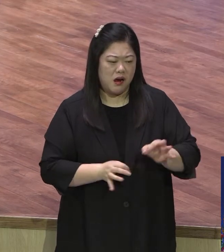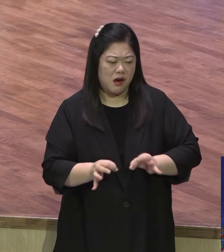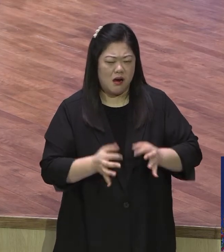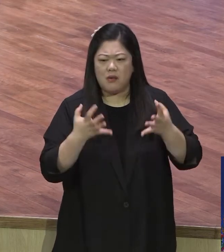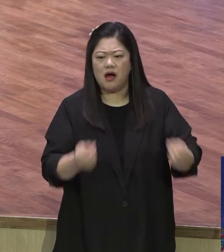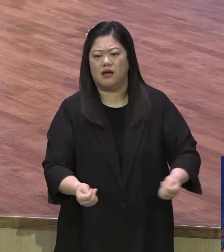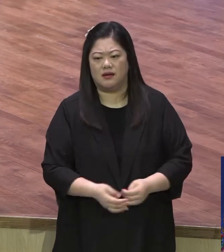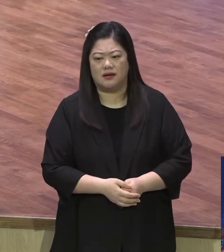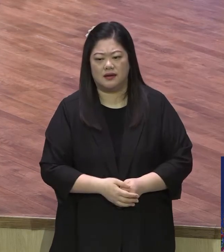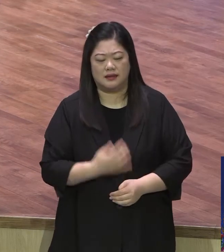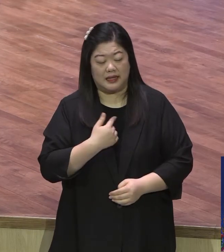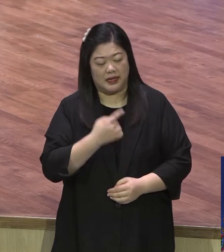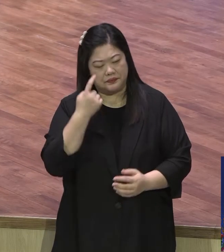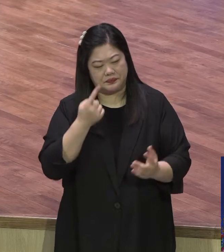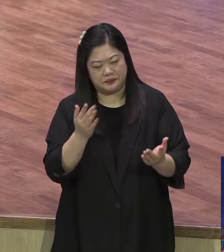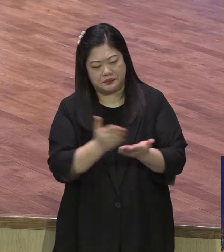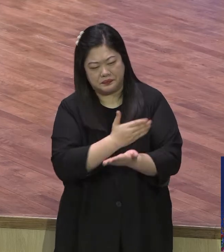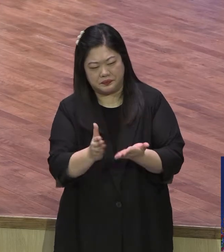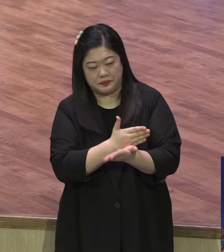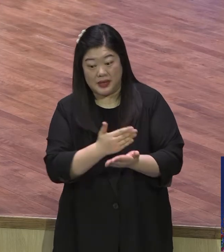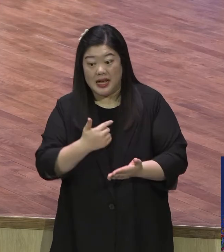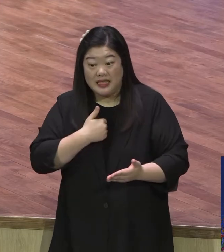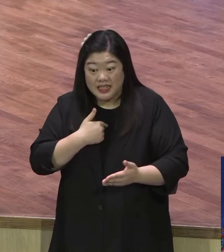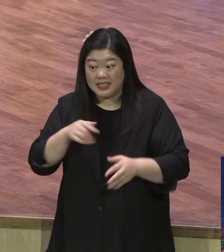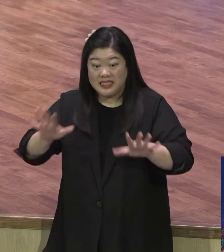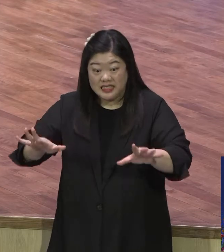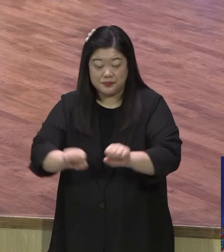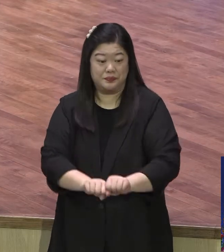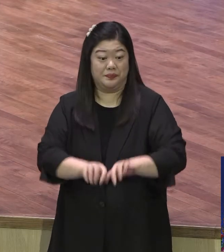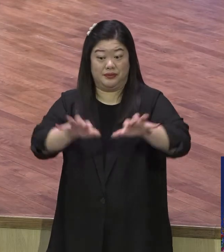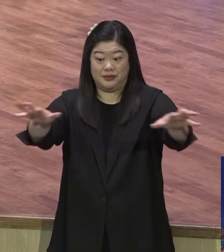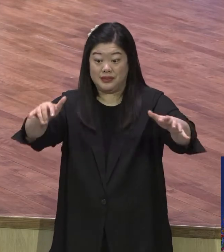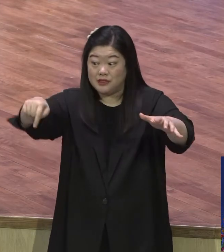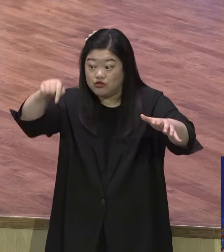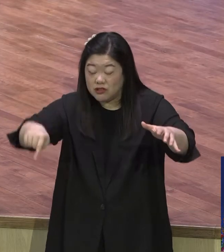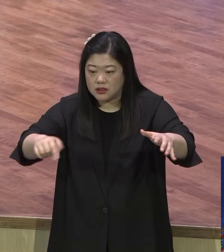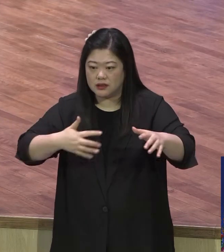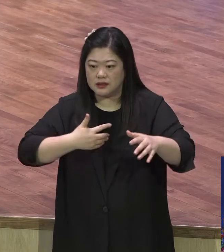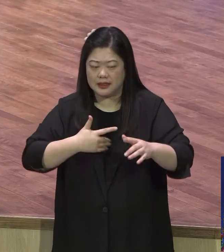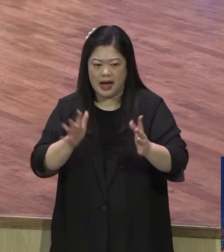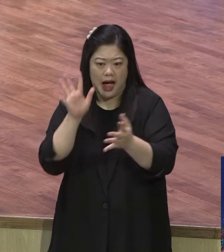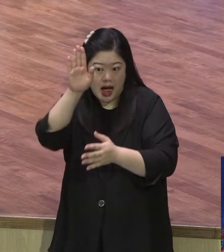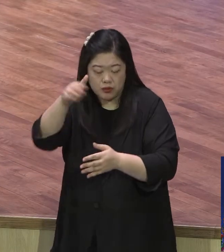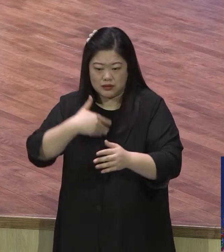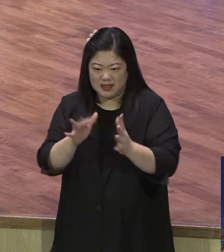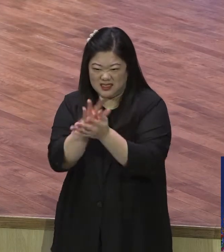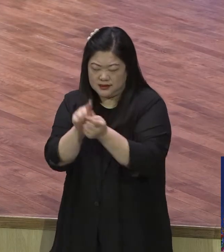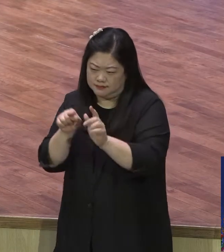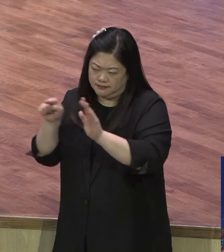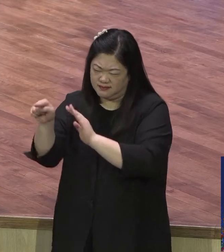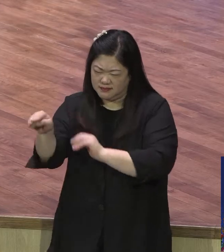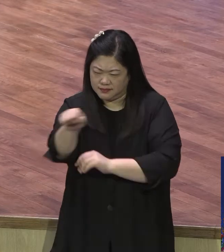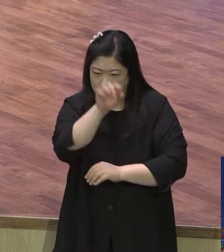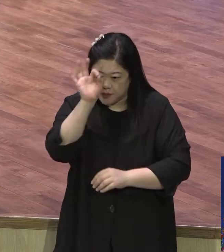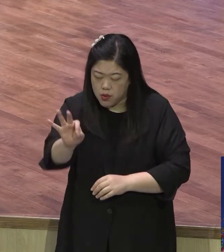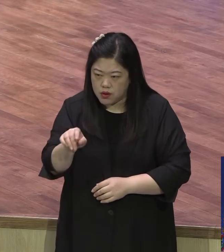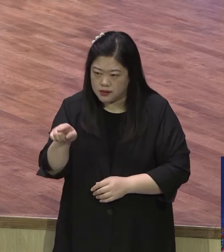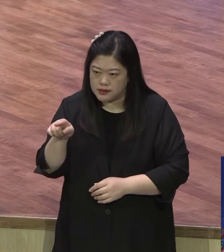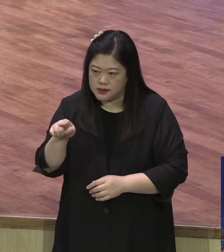낼 거예요 그걸 다 확인하고 실제적으로 정말로 하나님 앞에서 정말 제사삼는